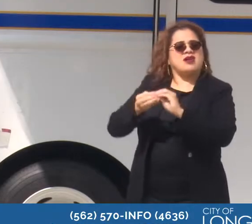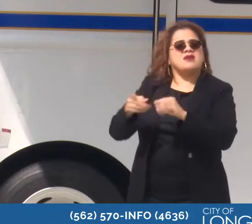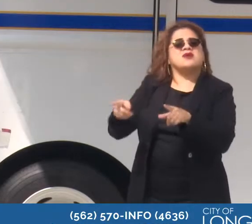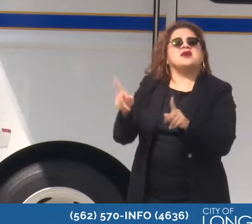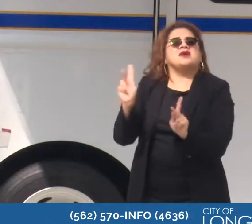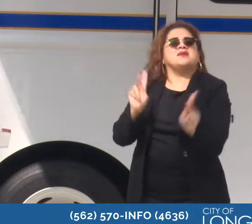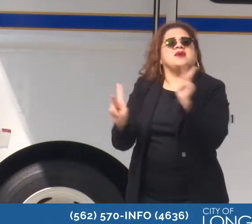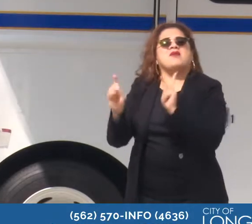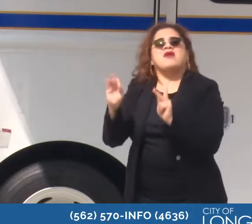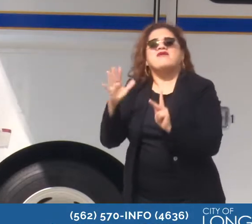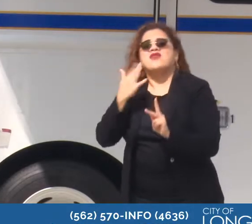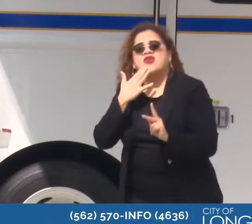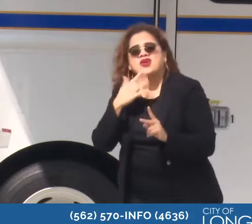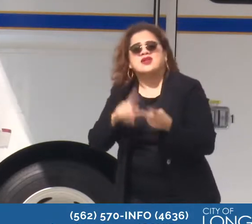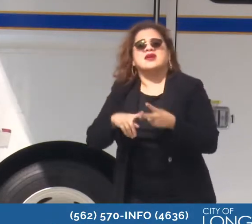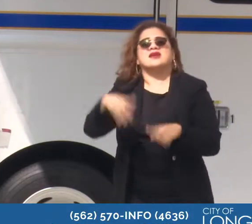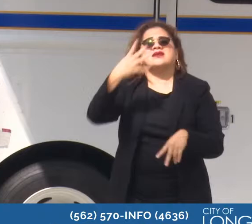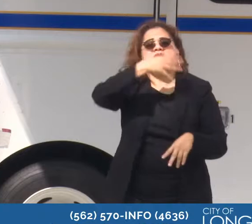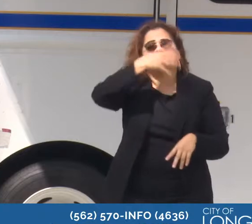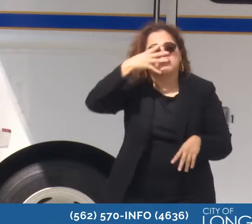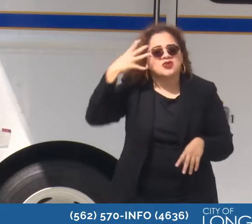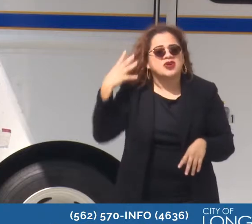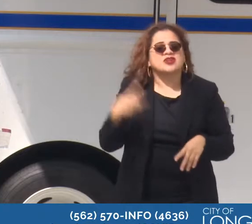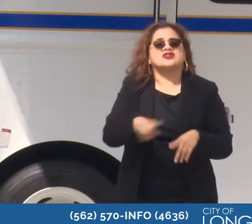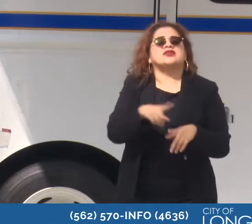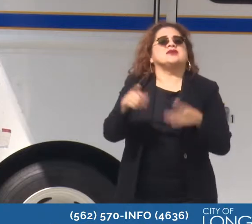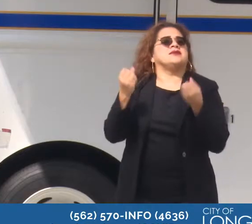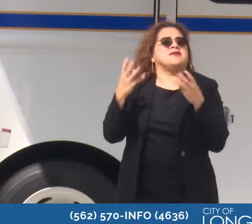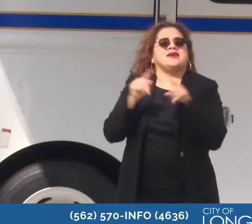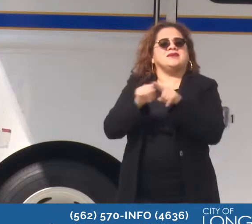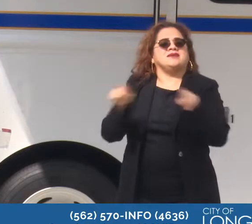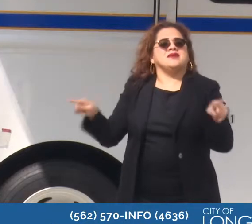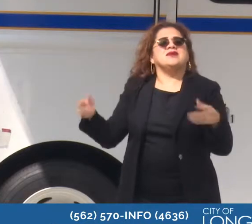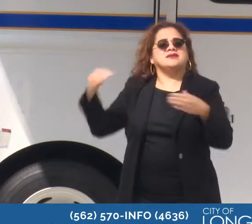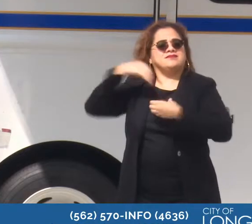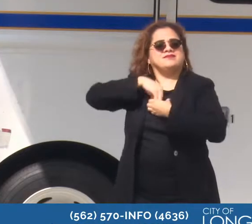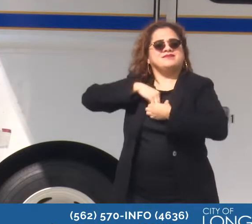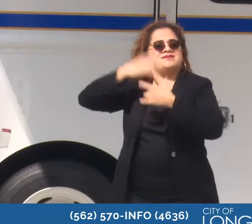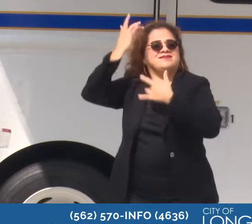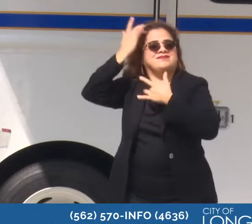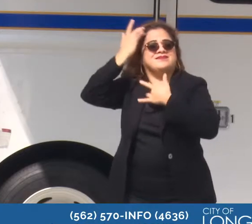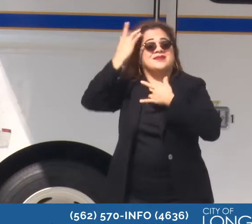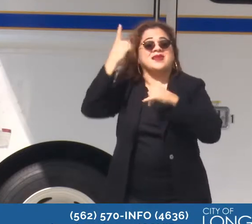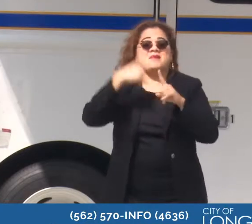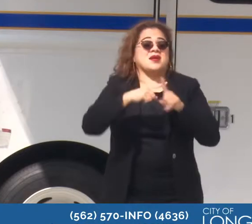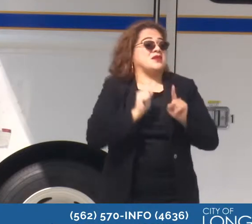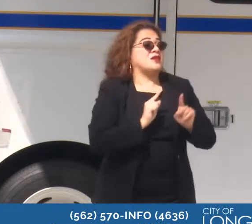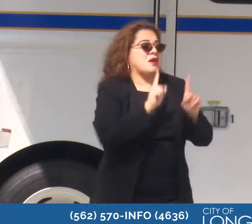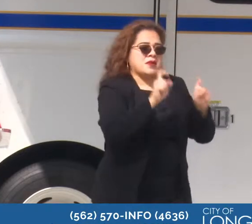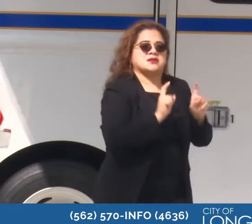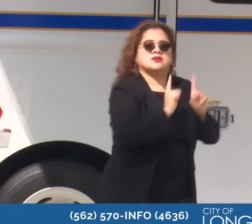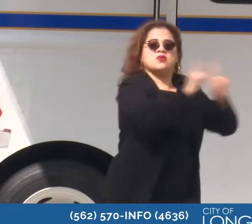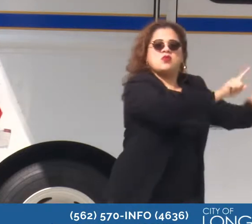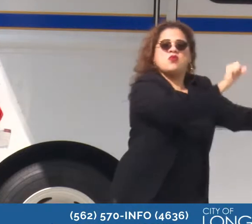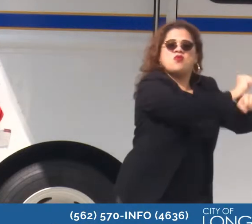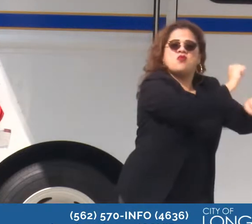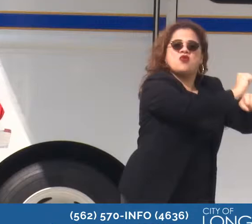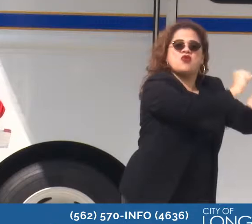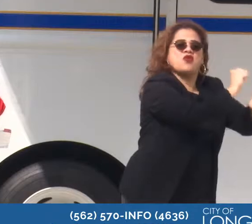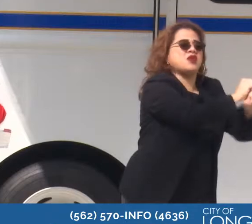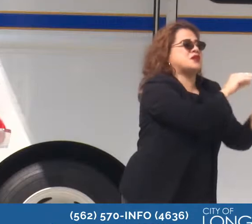mucho más porque tienen condiciones de salud y están en trabajos que no los deja trabajar desde